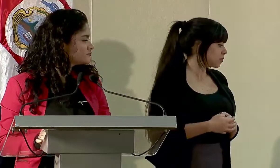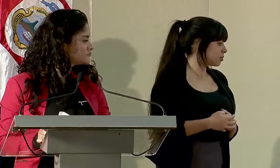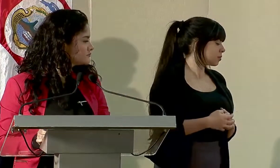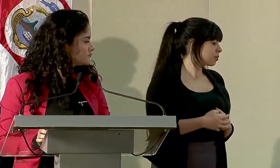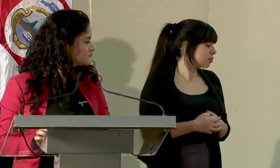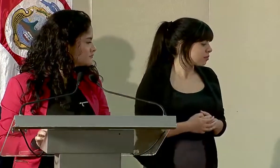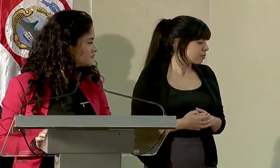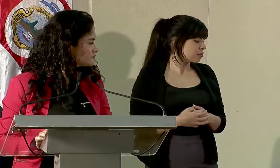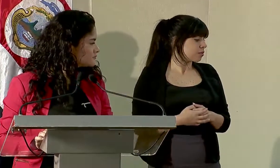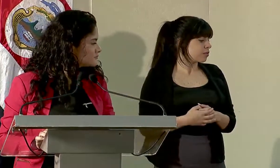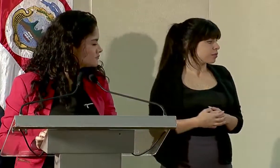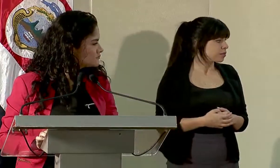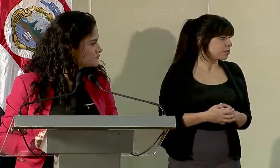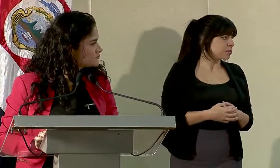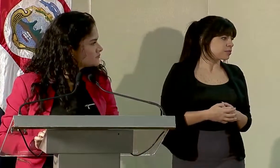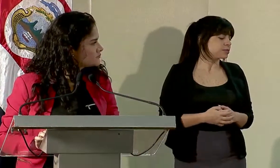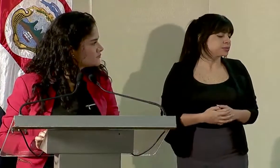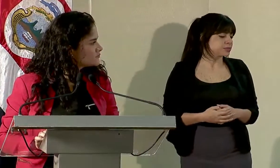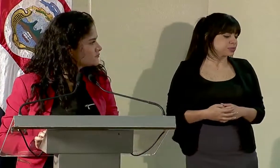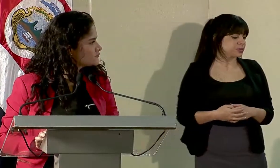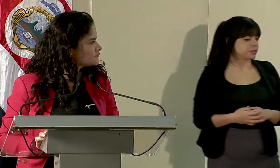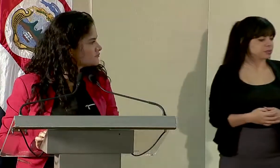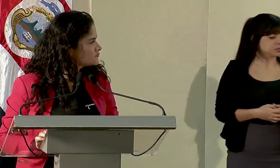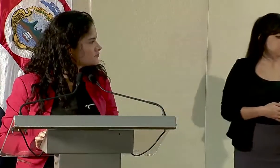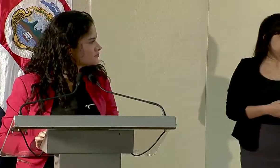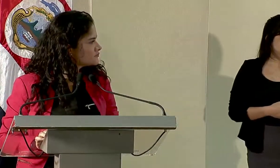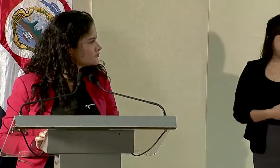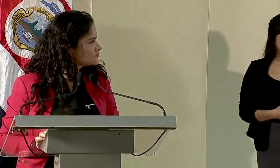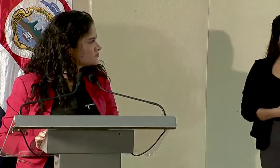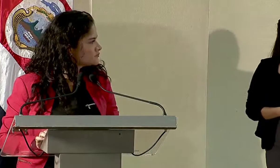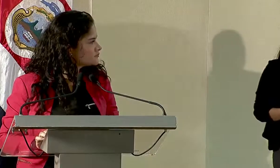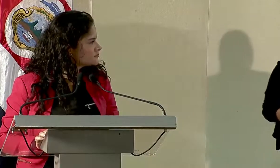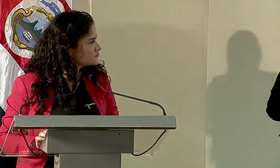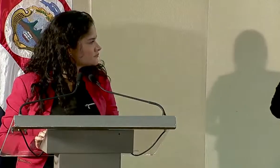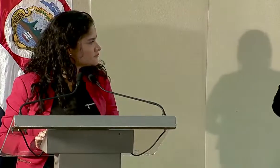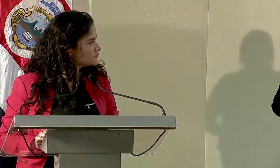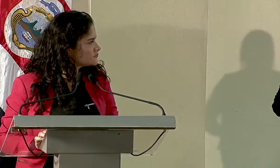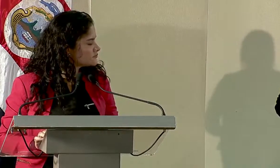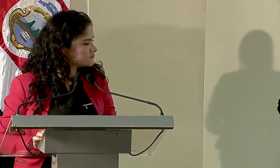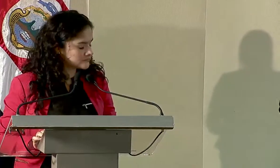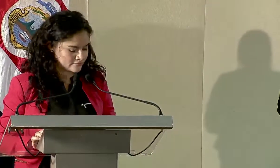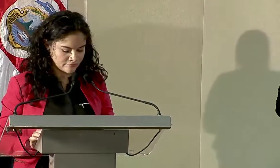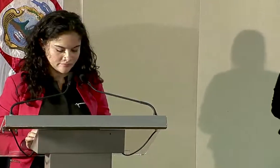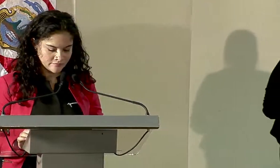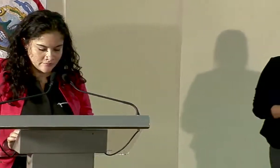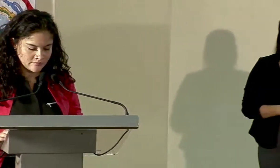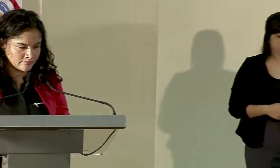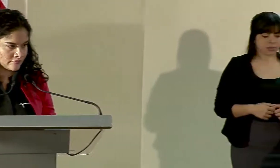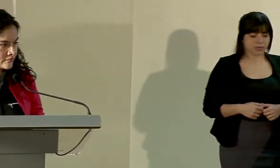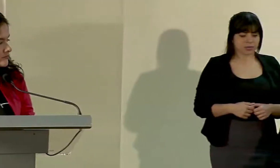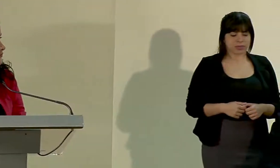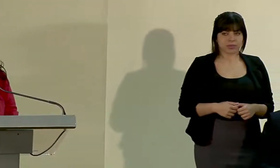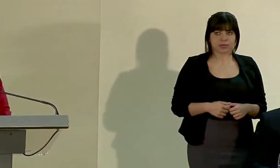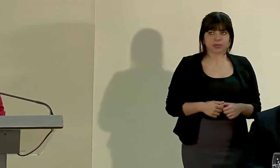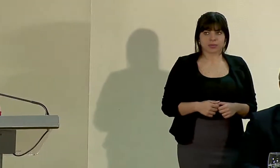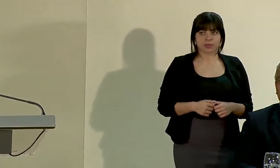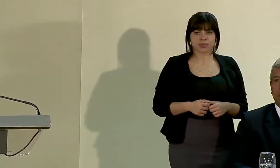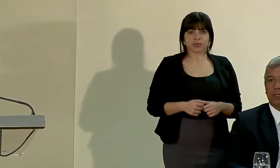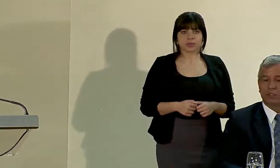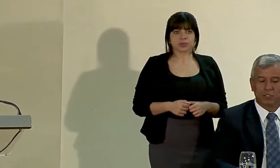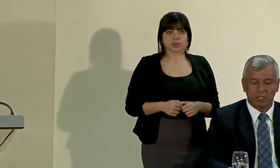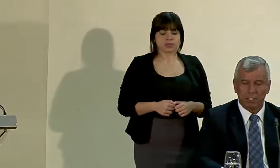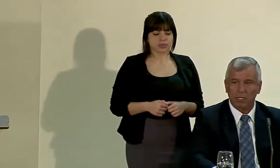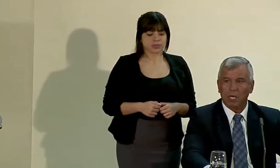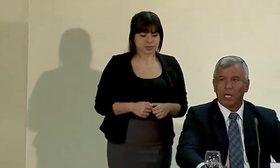Sí, perdón, Víctor, y la pregunta es entonces, ¿cómo ustedes dicen que se está estabilizando el desempleo si las cifras no lo dicen así, verdad? Y lo segundo es, ¿qué está haciendo el gobierno en